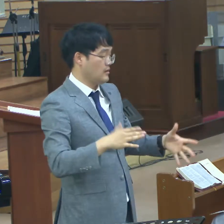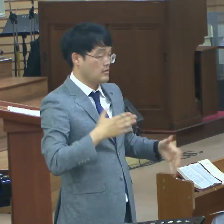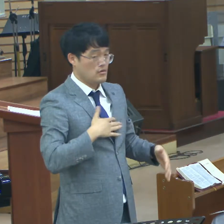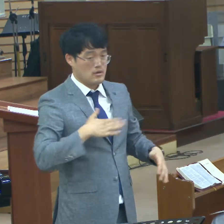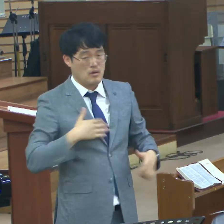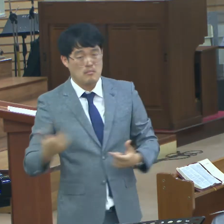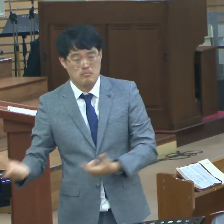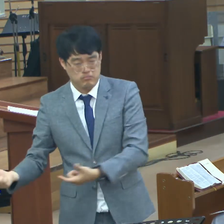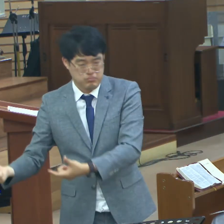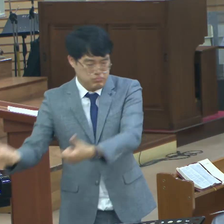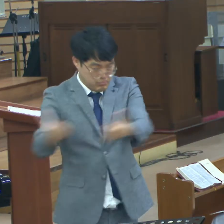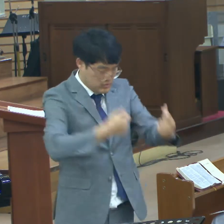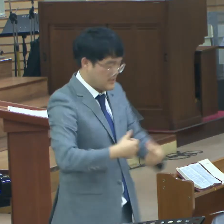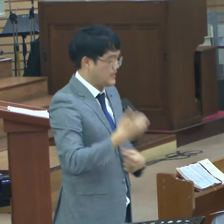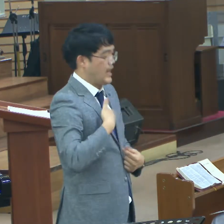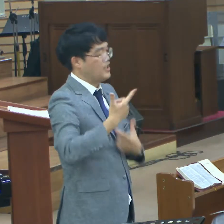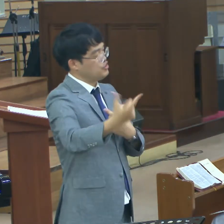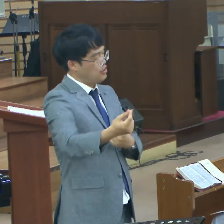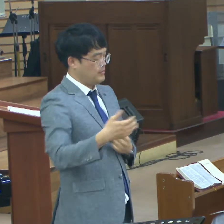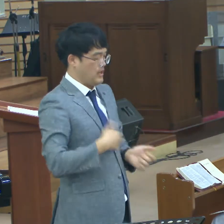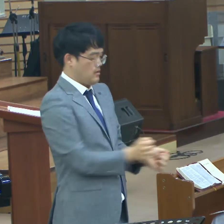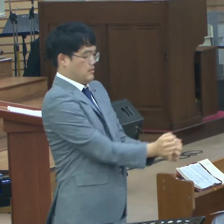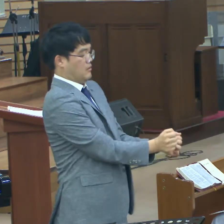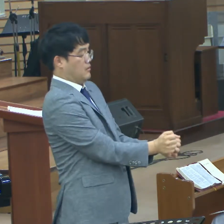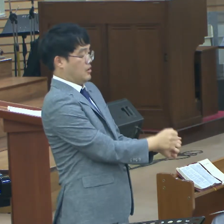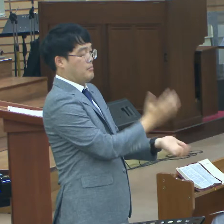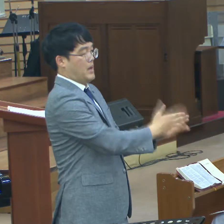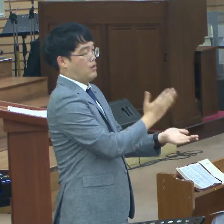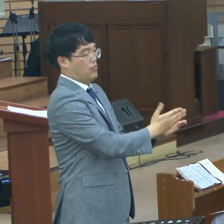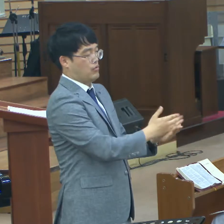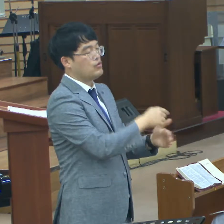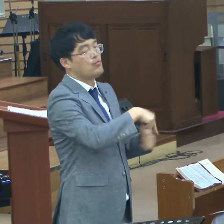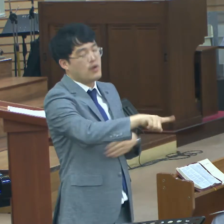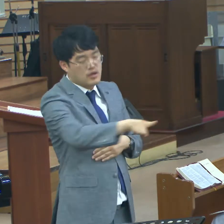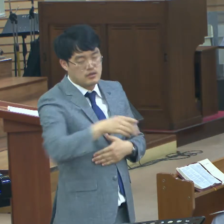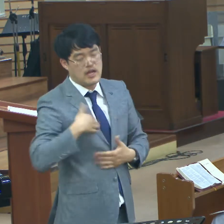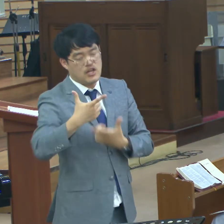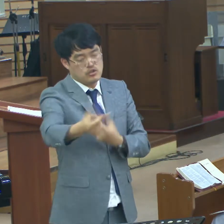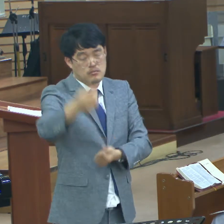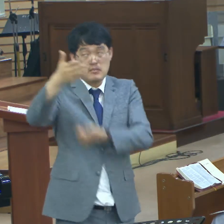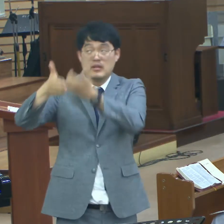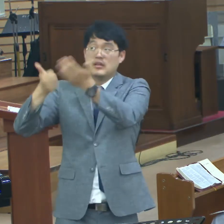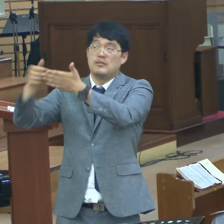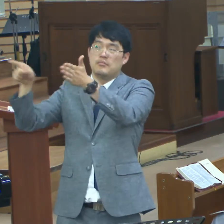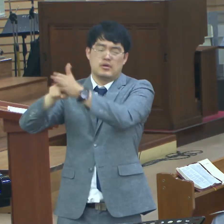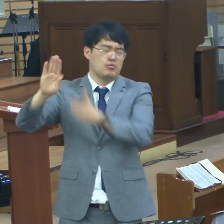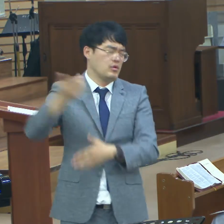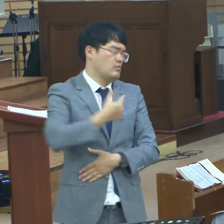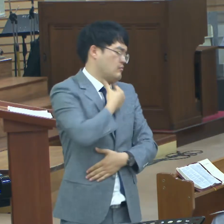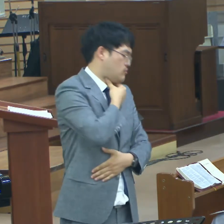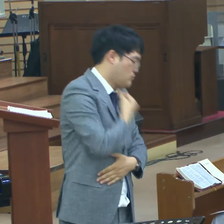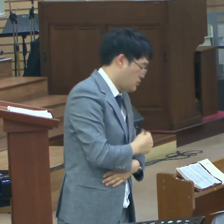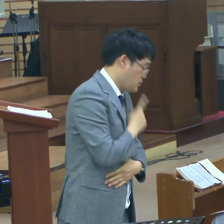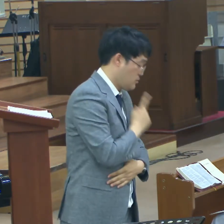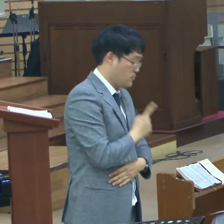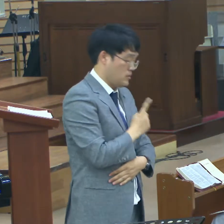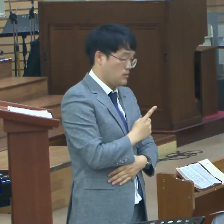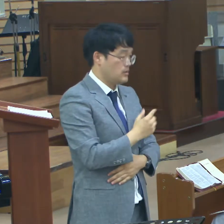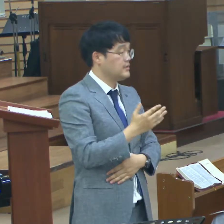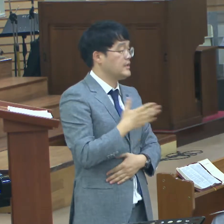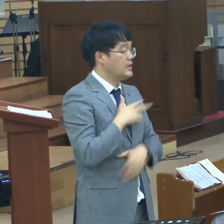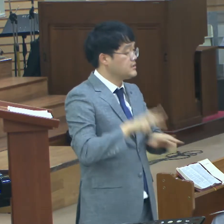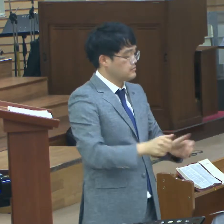사람이요 저처럼 이렇게 결박된 것 외에는 나처럼 되세요. 저는요 영원한 세계를 보고